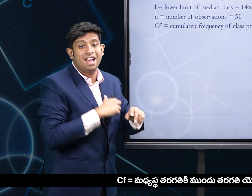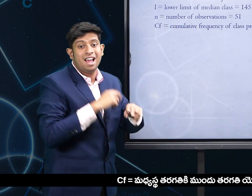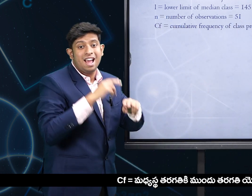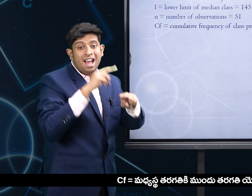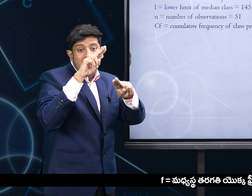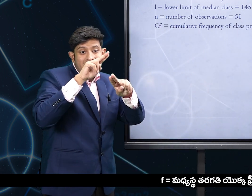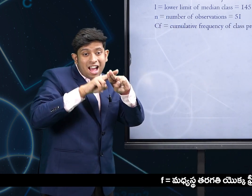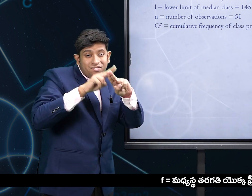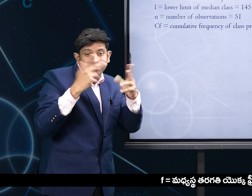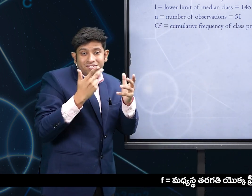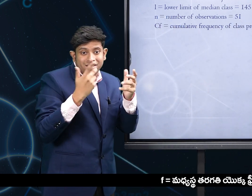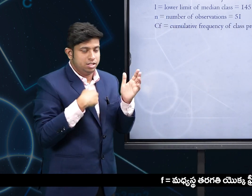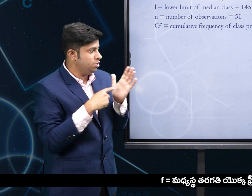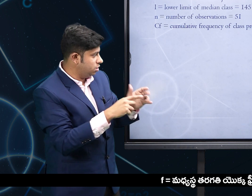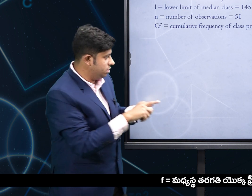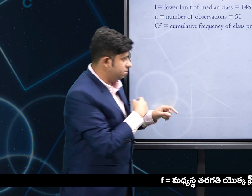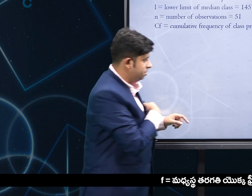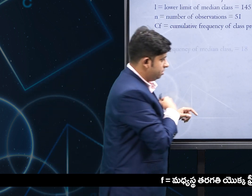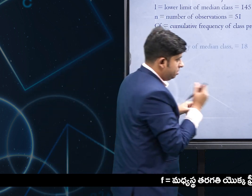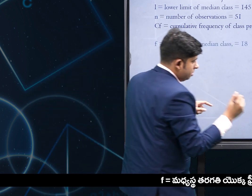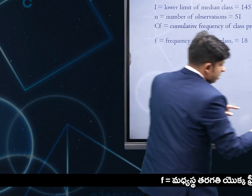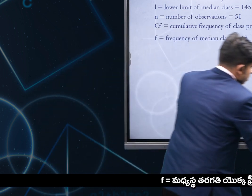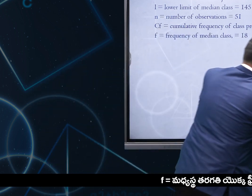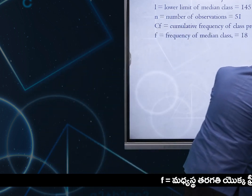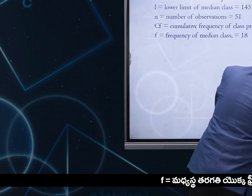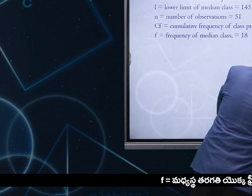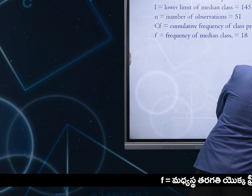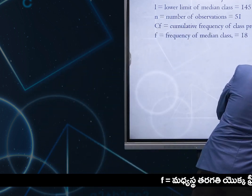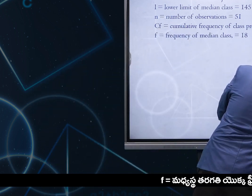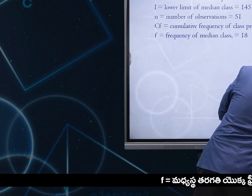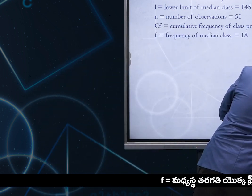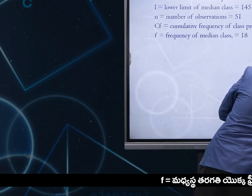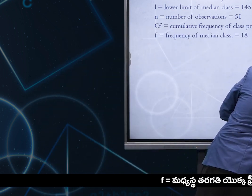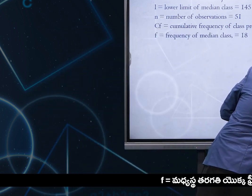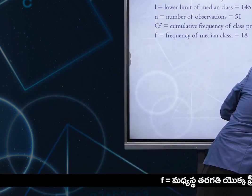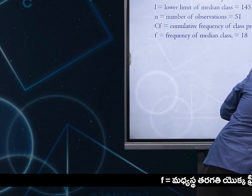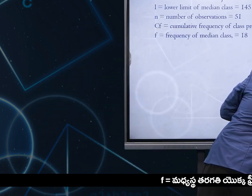= 11. F మధ్యస్థ తరగతి యొక్క ఫ్రీక్వెన్సీ